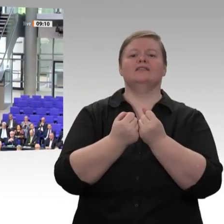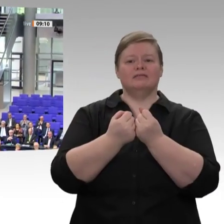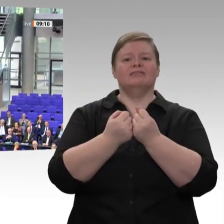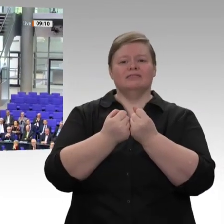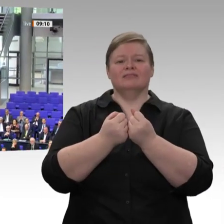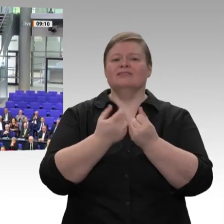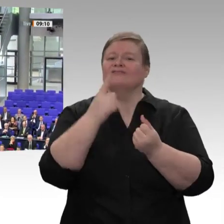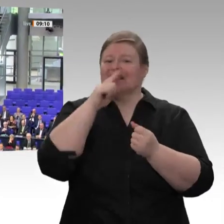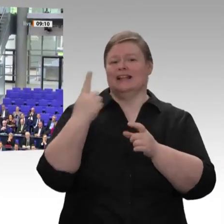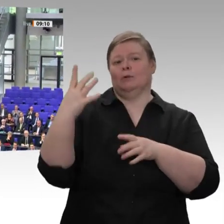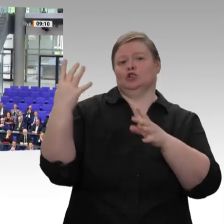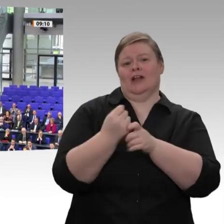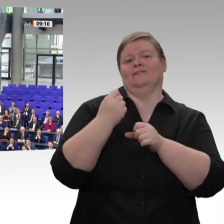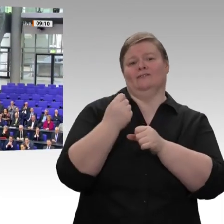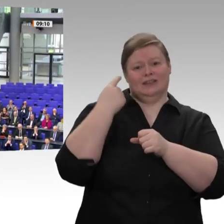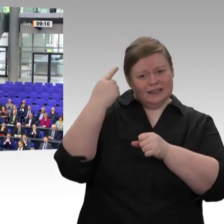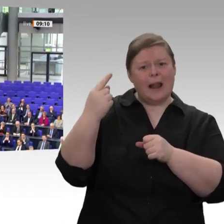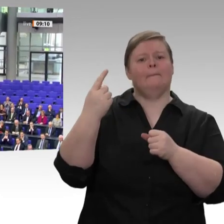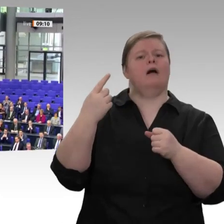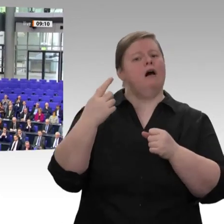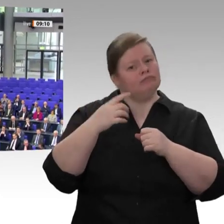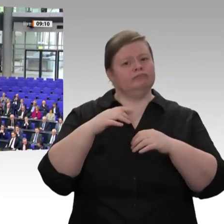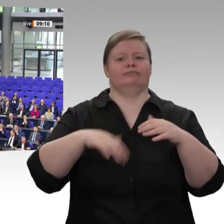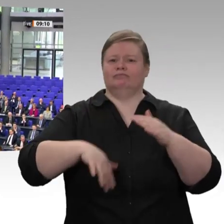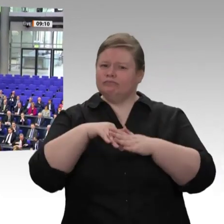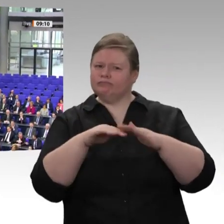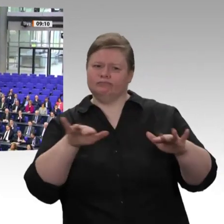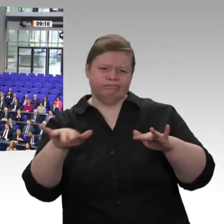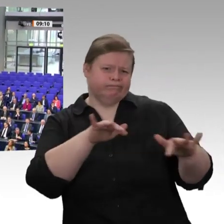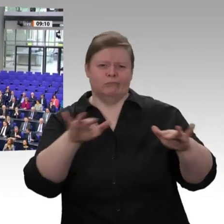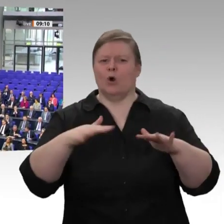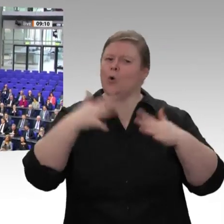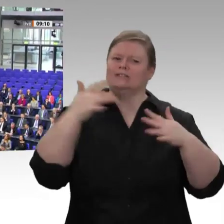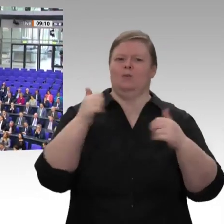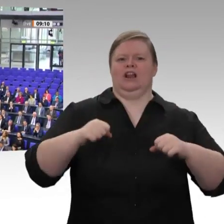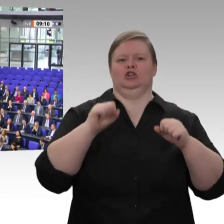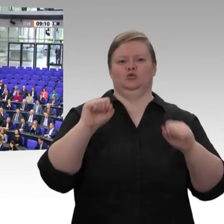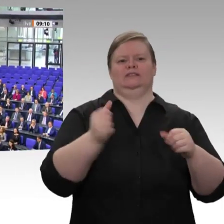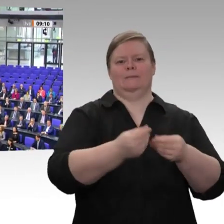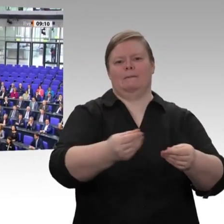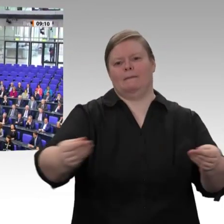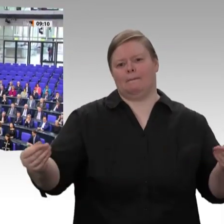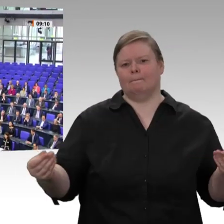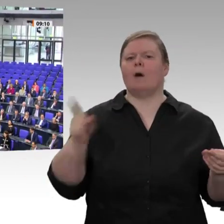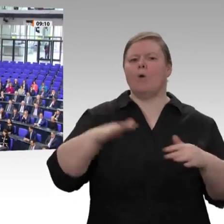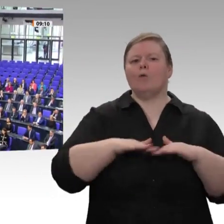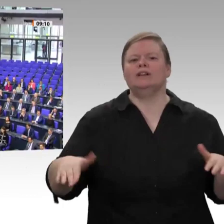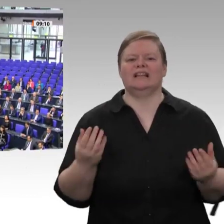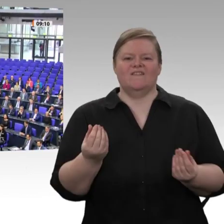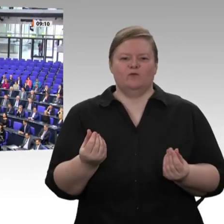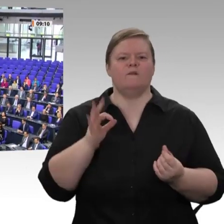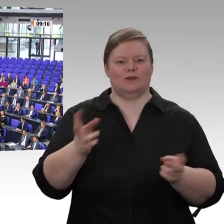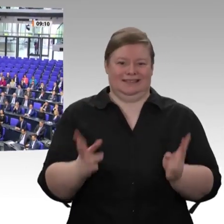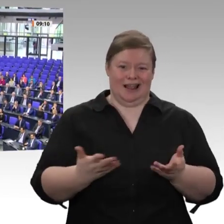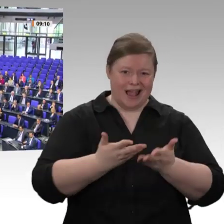an Veränderungen meinen, an Halt zu verlieren. Die letzten Wochen und Tage, verehrte Kolleginnen und Kollegen, zeigen wie unter